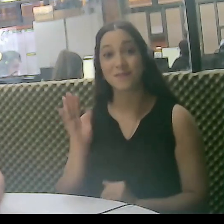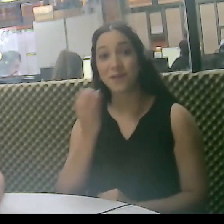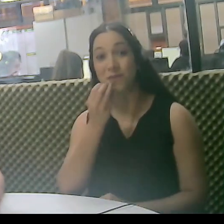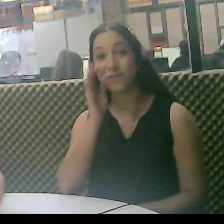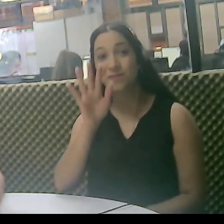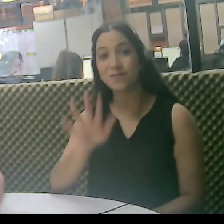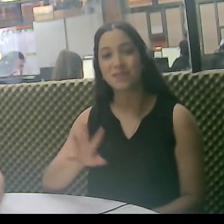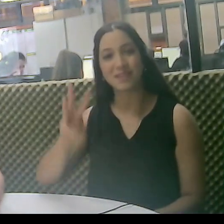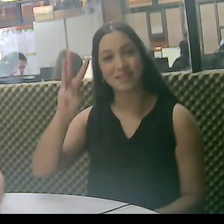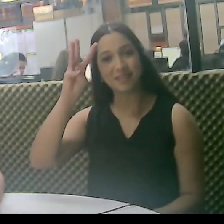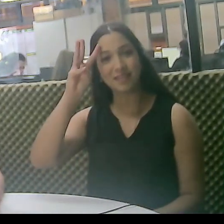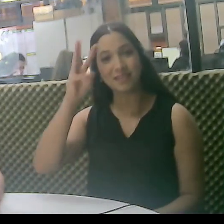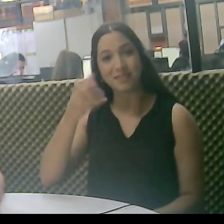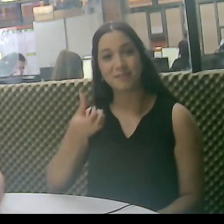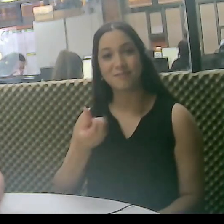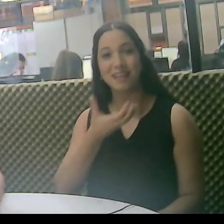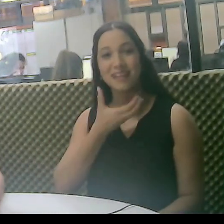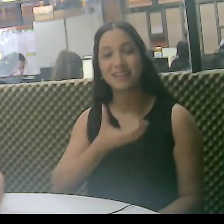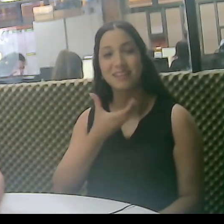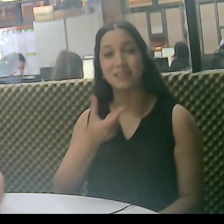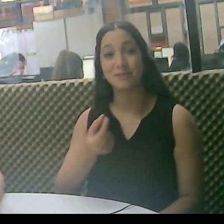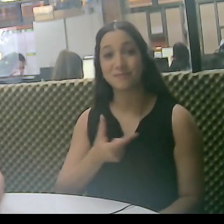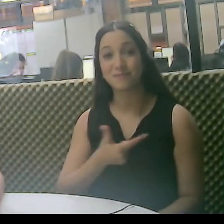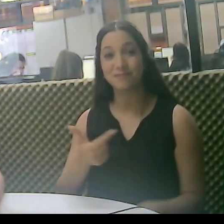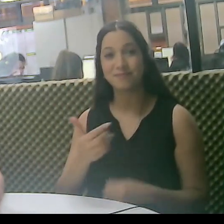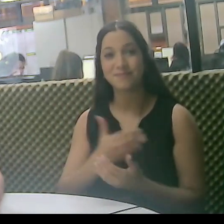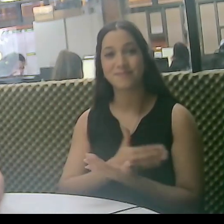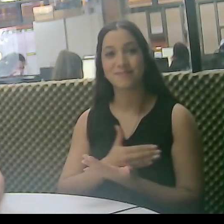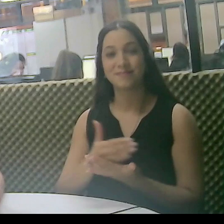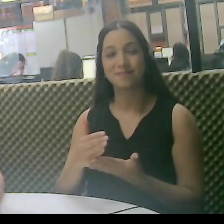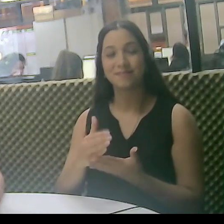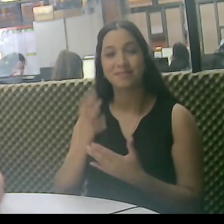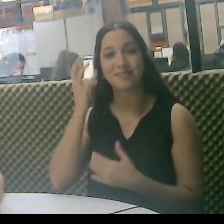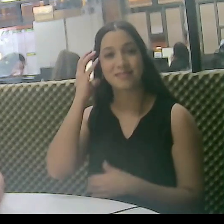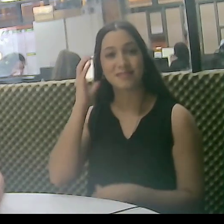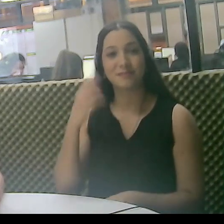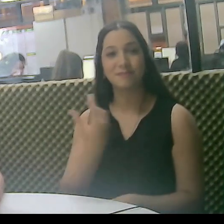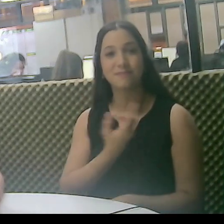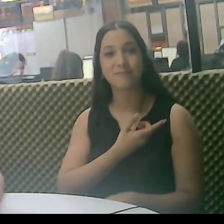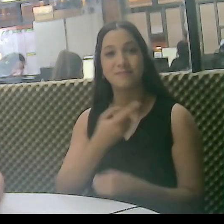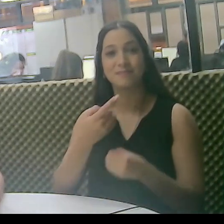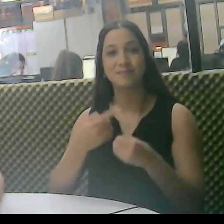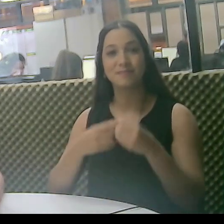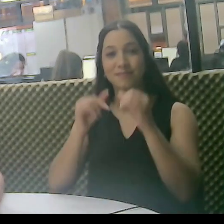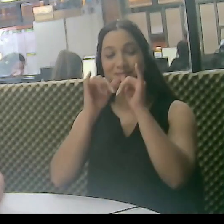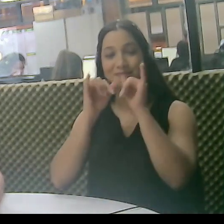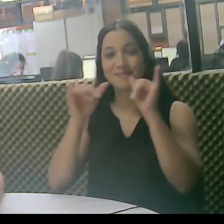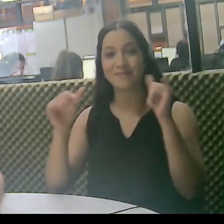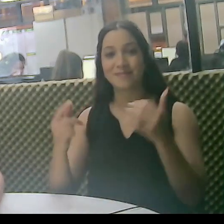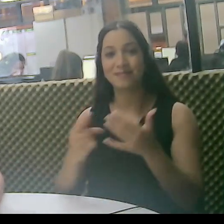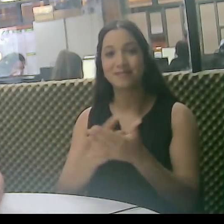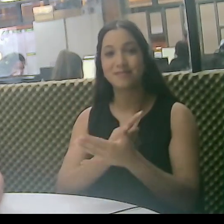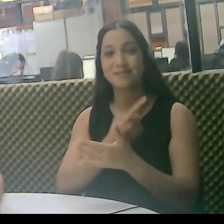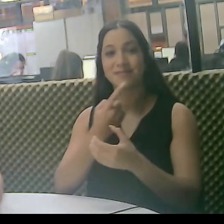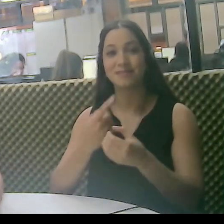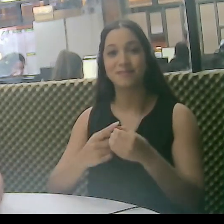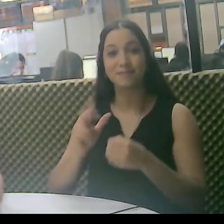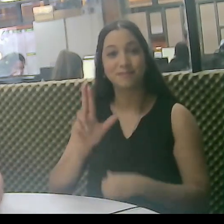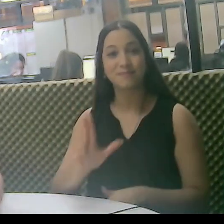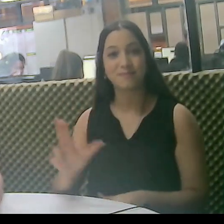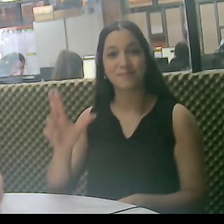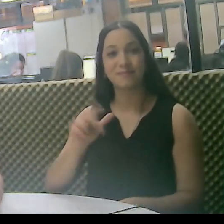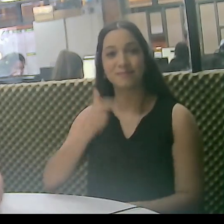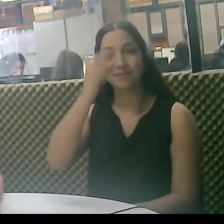Boa tarde, terça-feira, 6 de dezembro de 2022, está no ar a Rádio Nossa Cidade, com o boletim de notícias sobre o que de fato